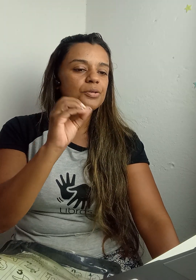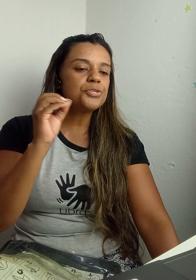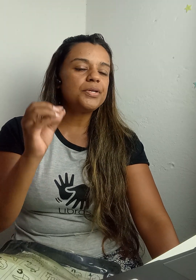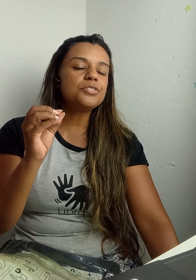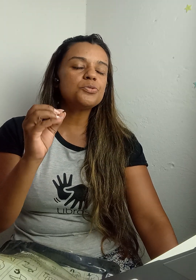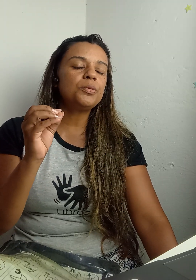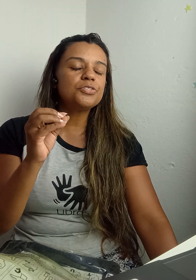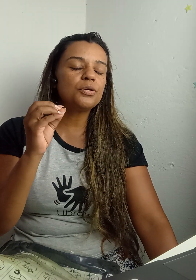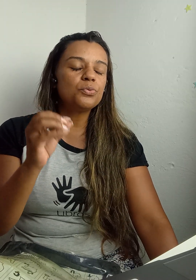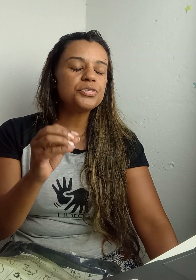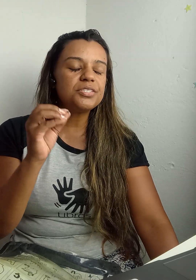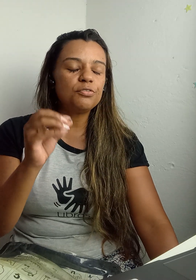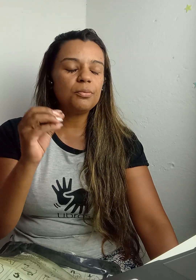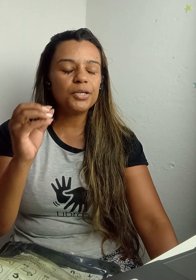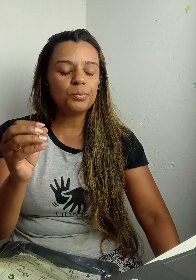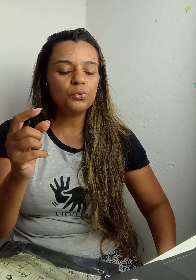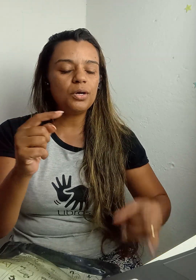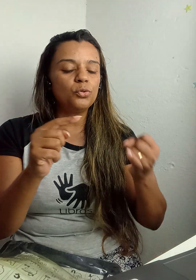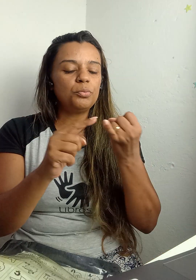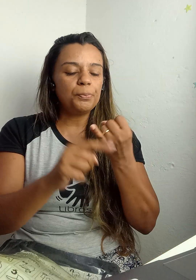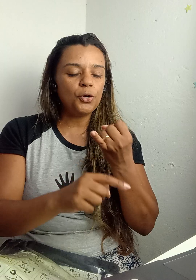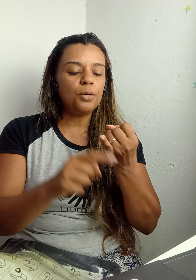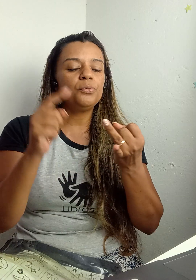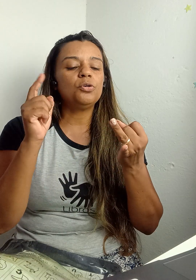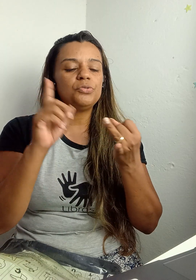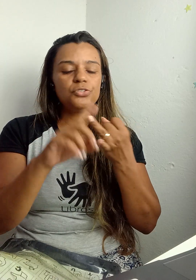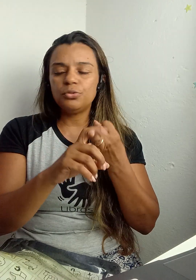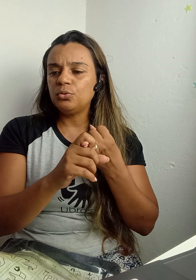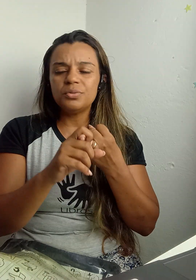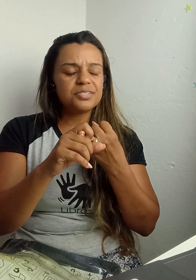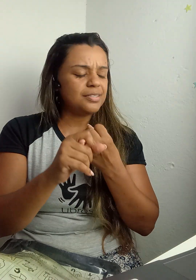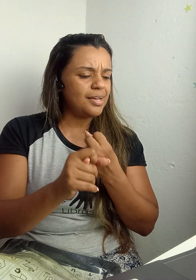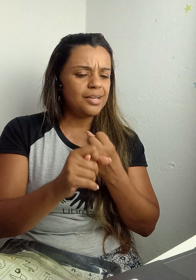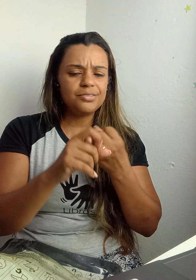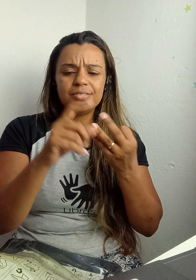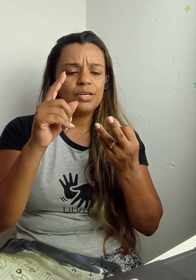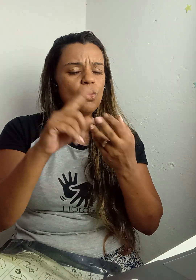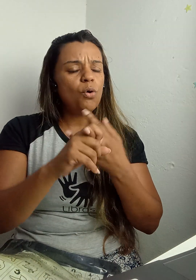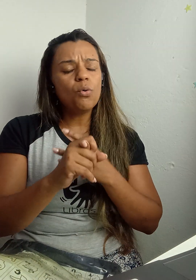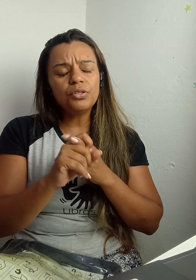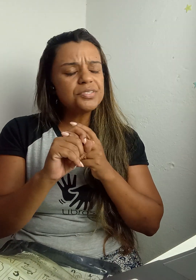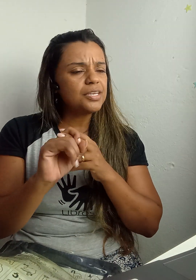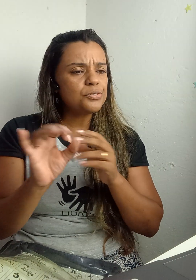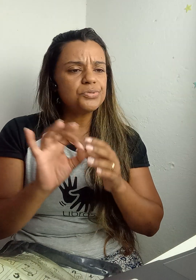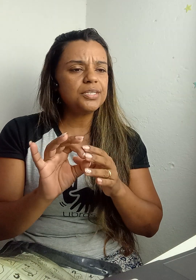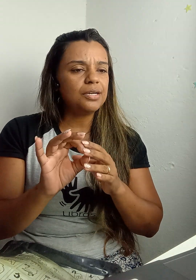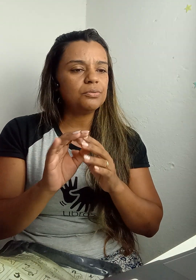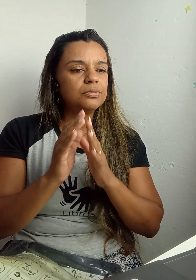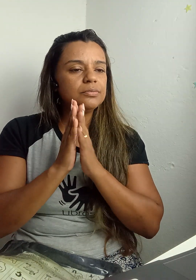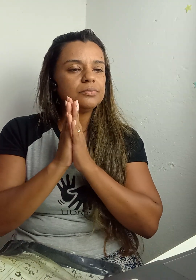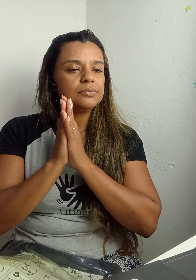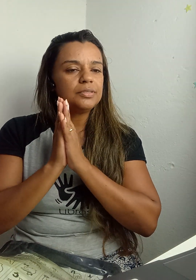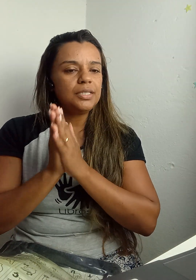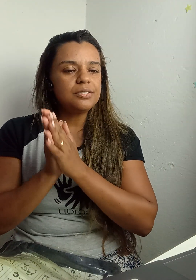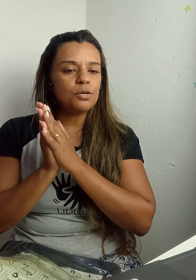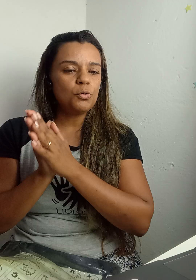são esses momentos que eu uso esse alfabeto manual. Nome próprio, nomes de ruas, cidades, ou quando eu esqueço um sinal. Esse é o